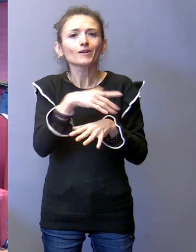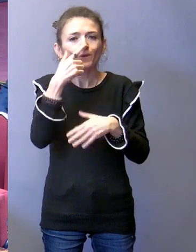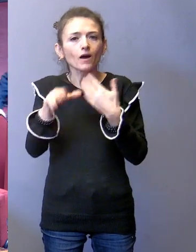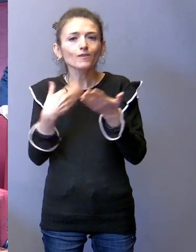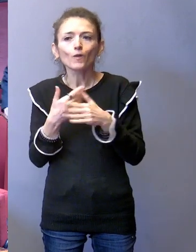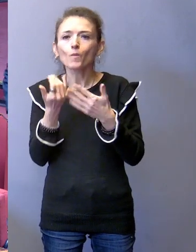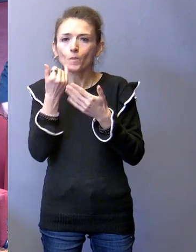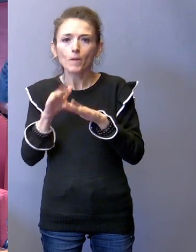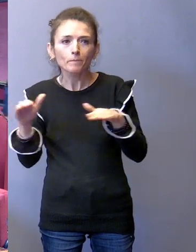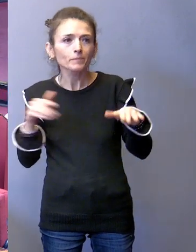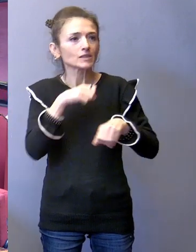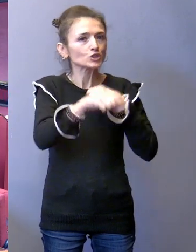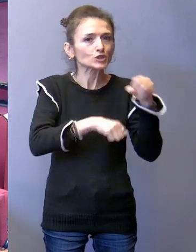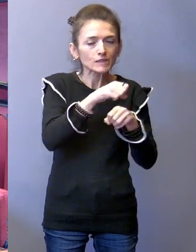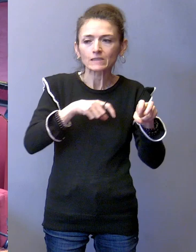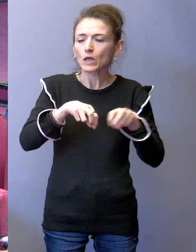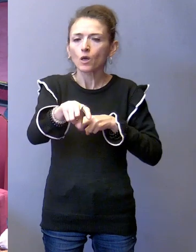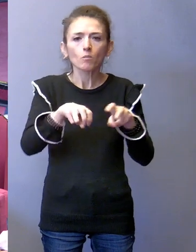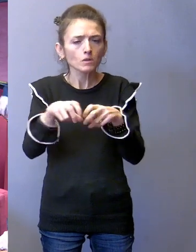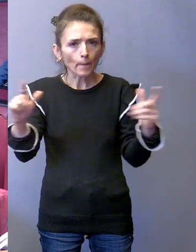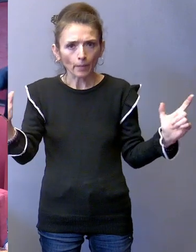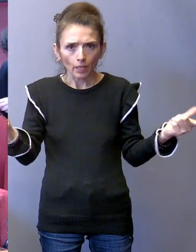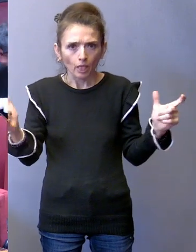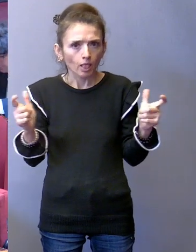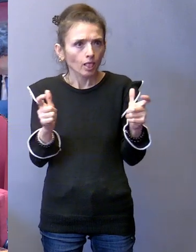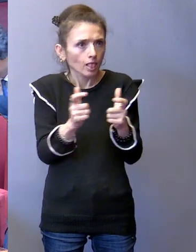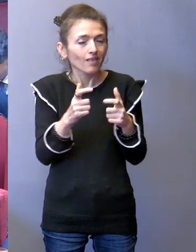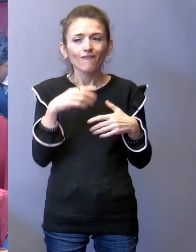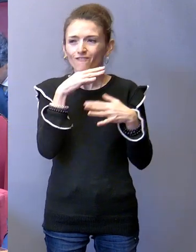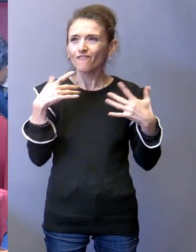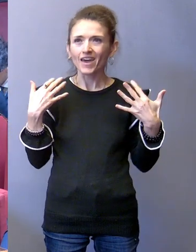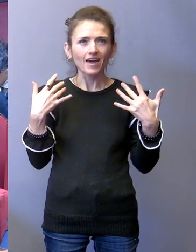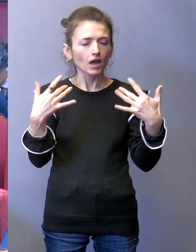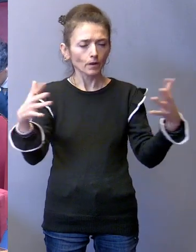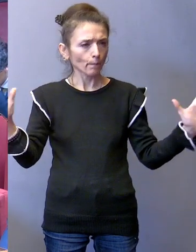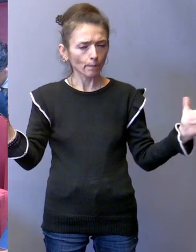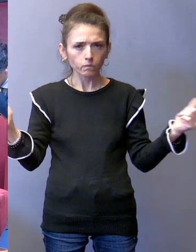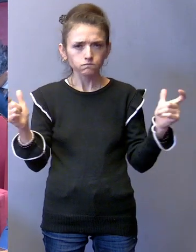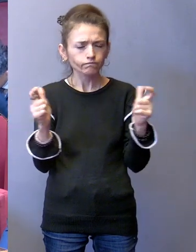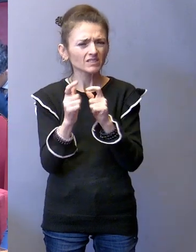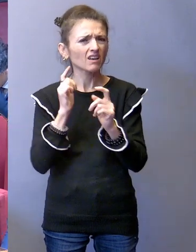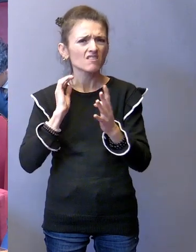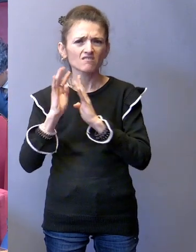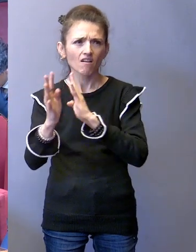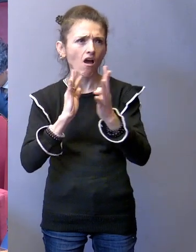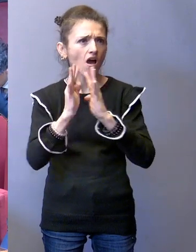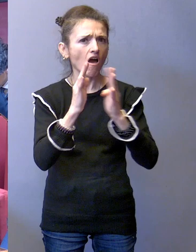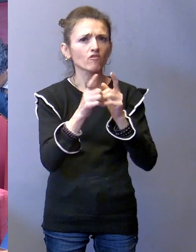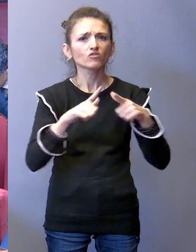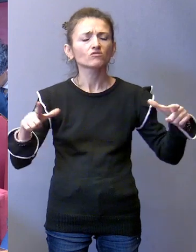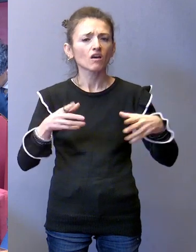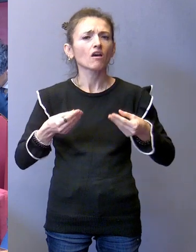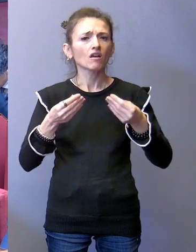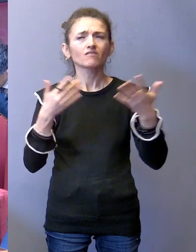pedoni e ciclisti invece sempre più limitato per la progressiva riduzione delle aree verdi e traffico urbano e tra le cause principali della